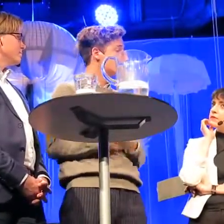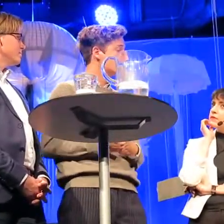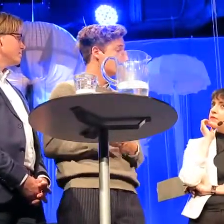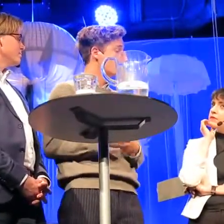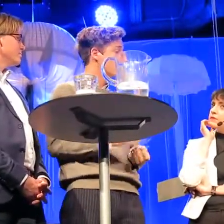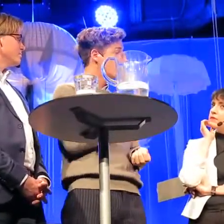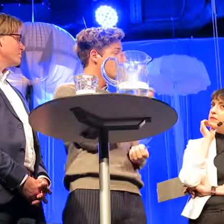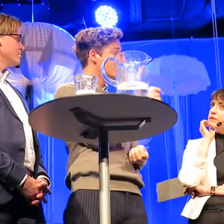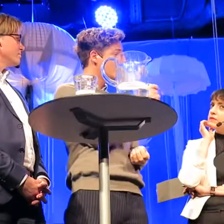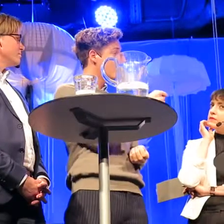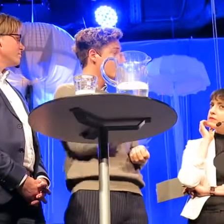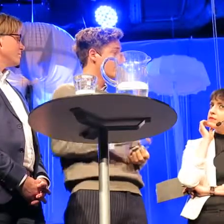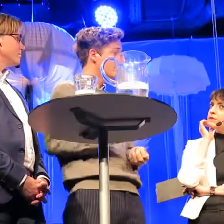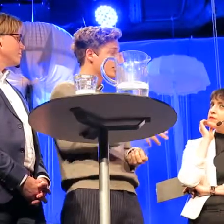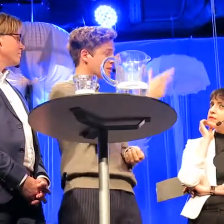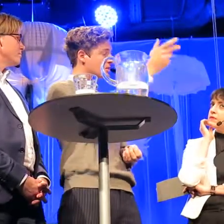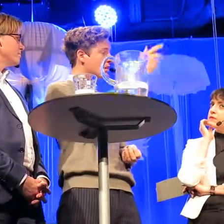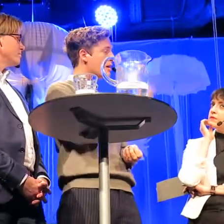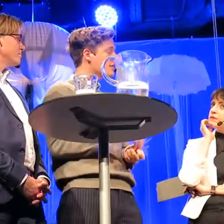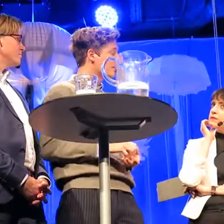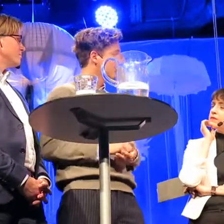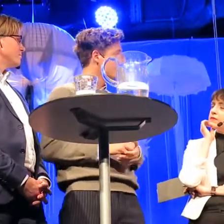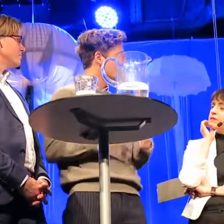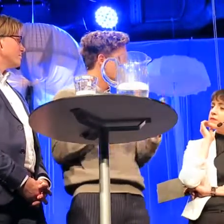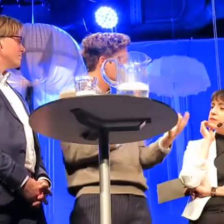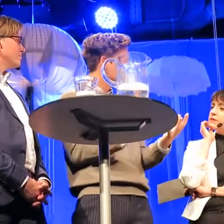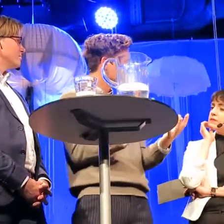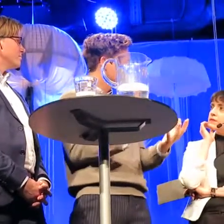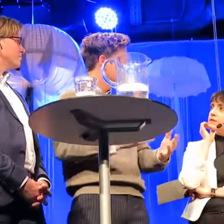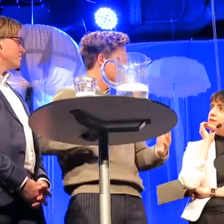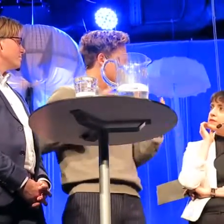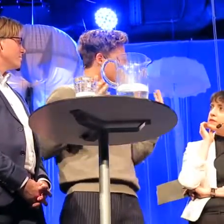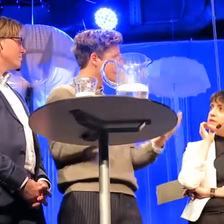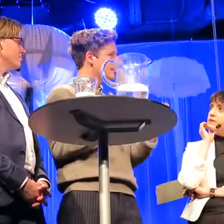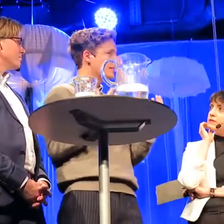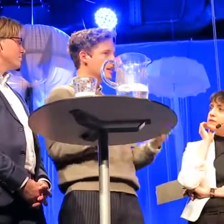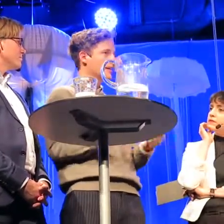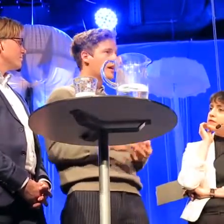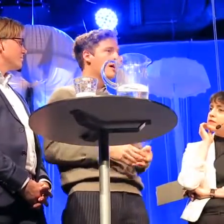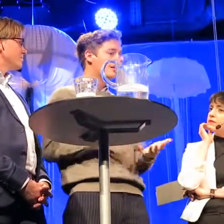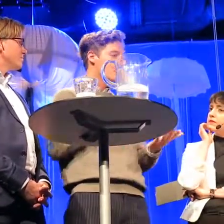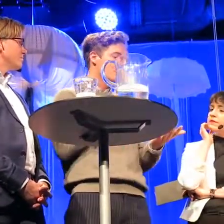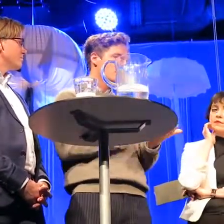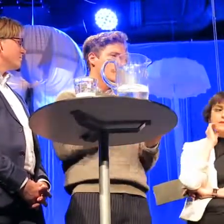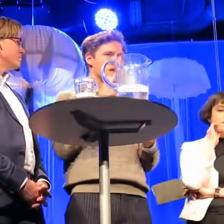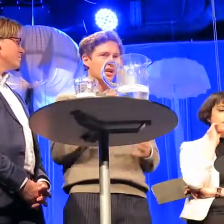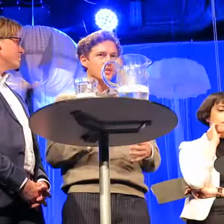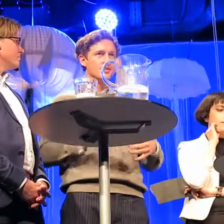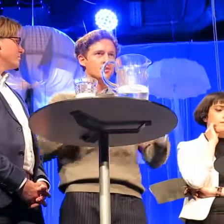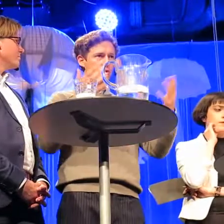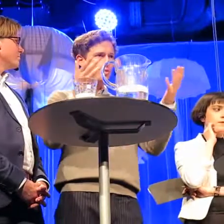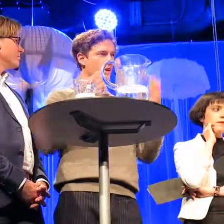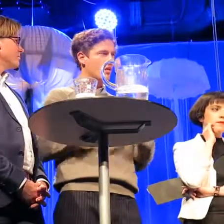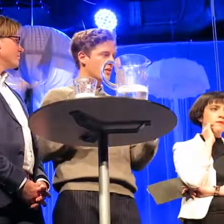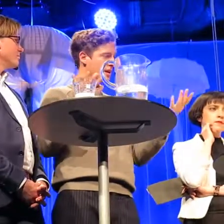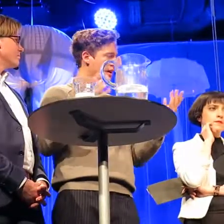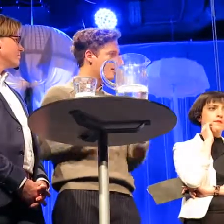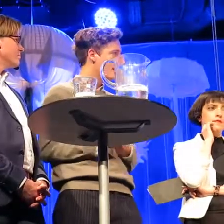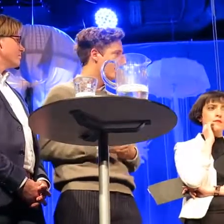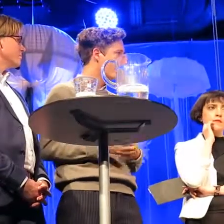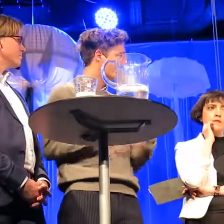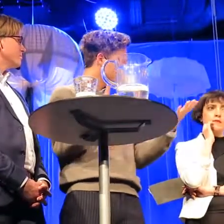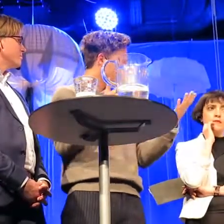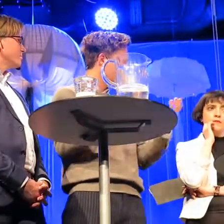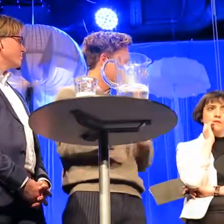blir det mindre resurser kvar till de entreprenörer som på något sätt ska fixa liksom lösningarna. Som ska faktiskt se till att det blir produkter och tjänster som du och jag och vi